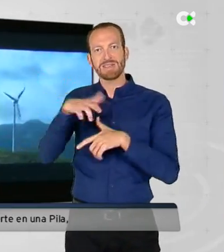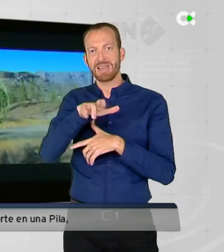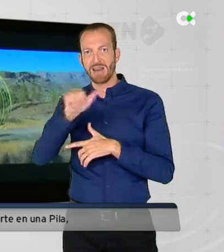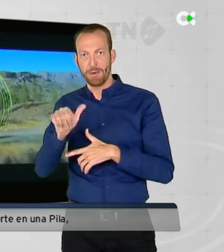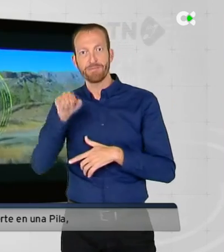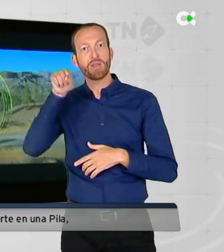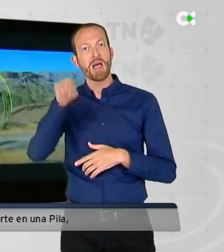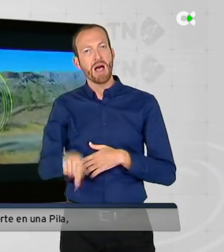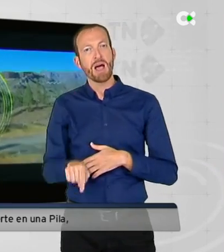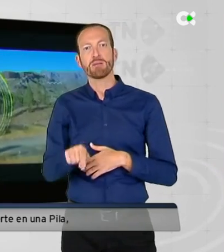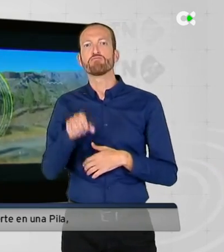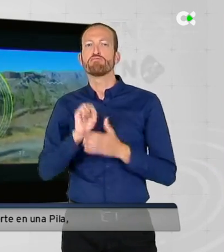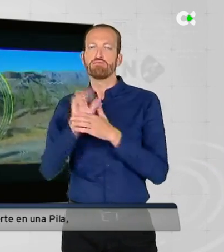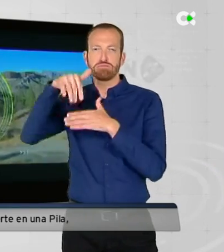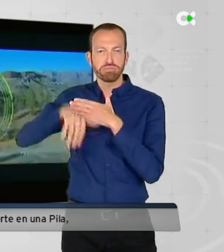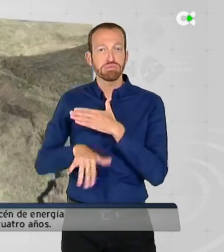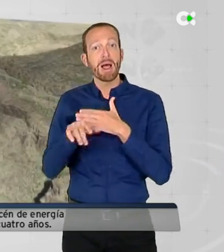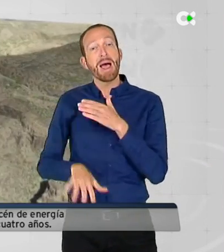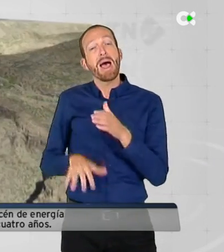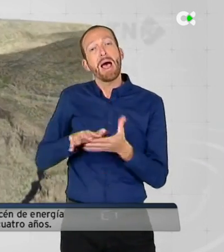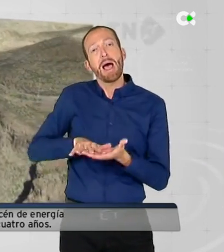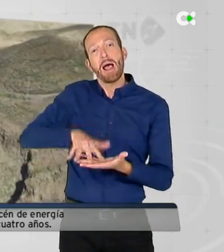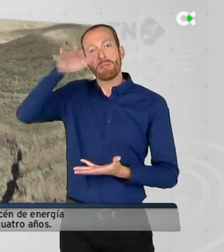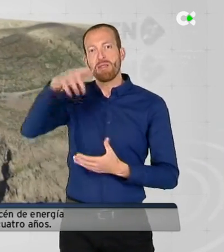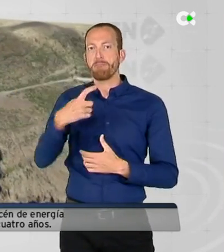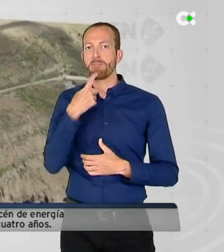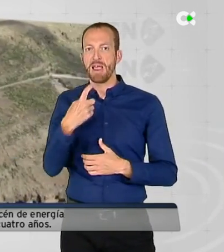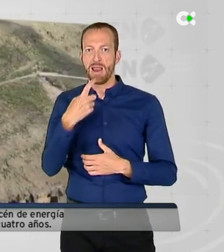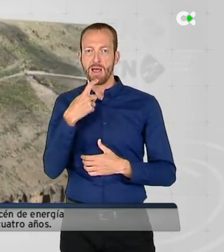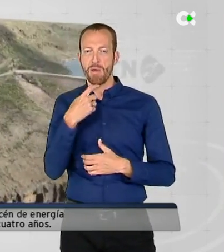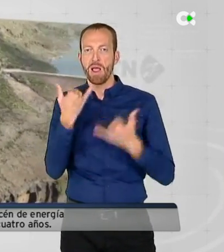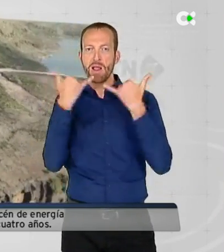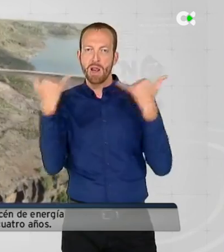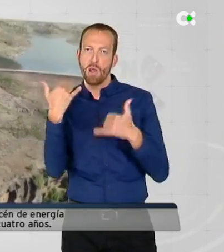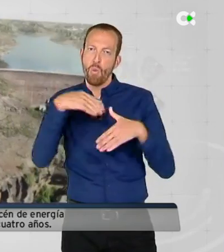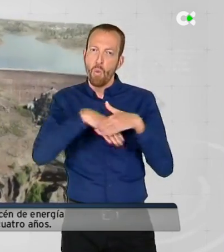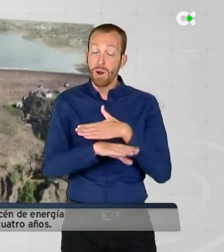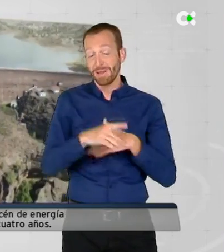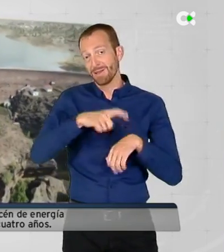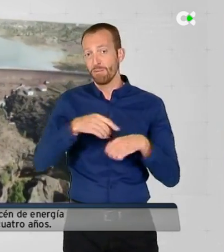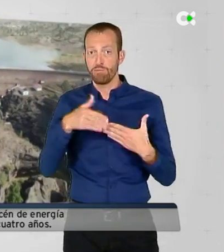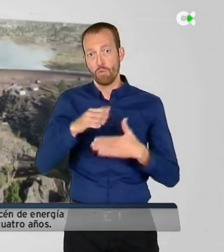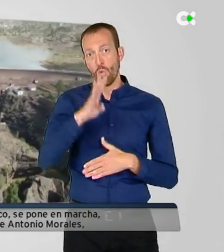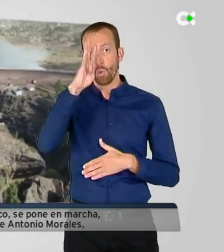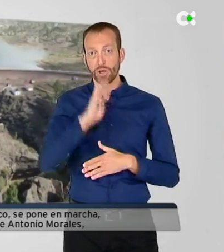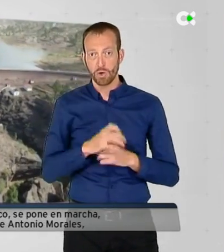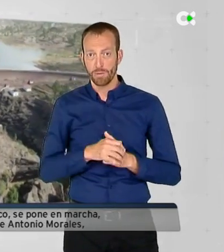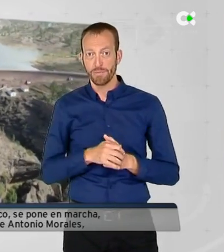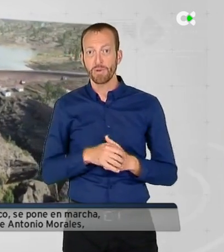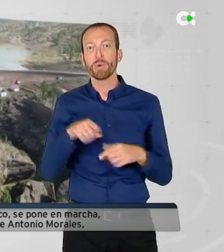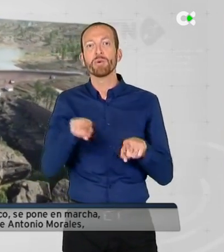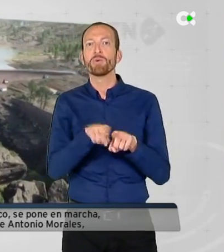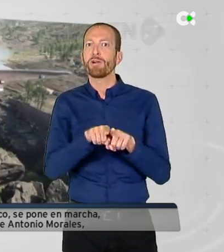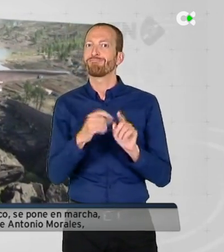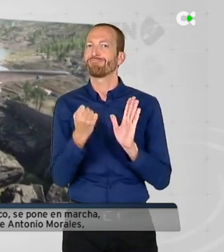Y ahí se convierte en una pila, un gran almacén de energía dentro de cuatro años. Con este acto